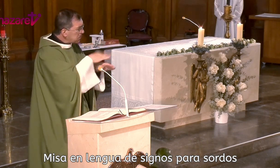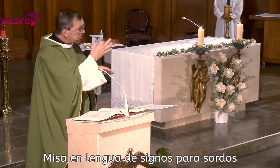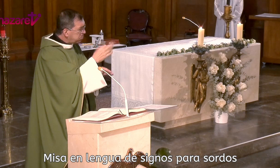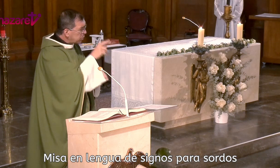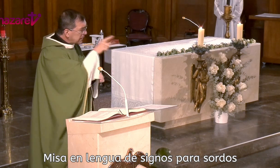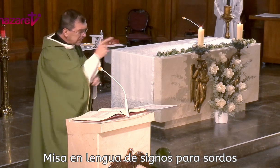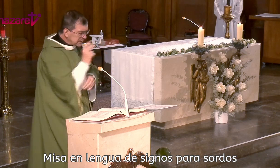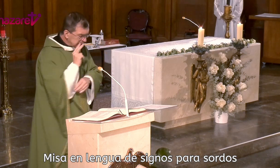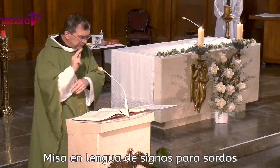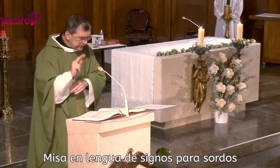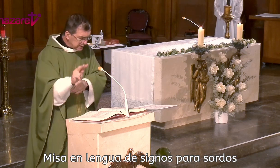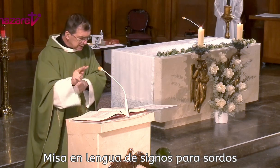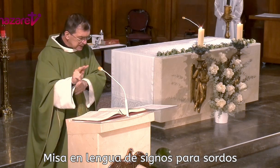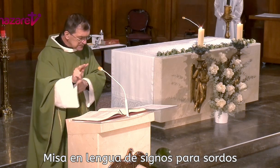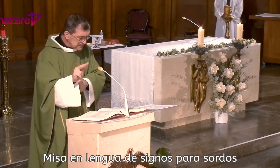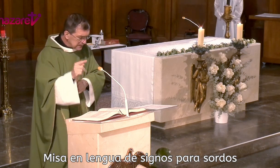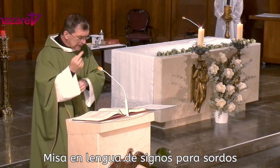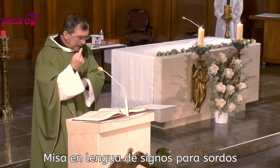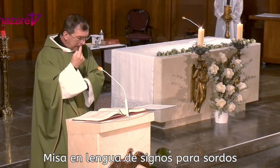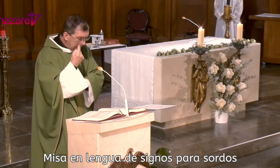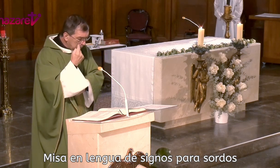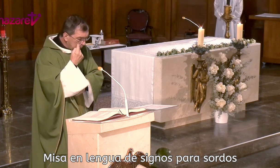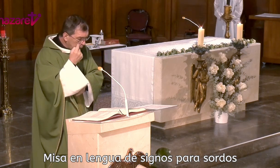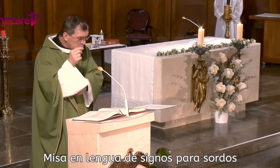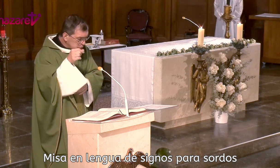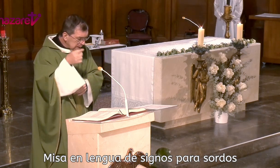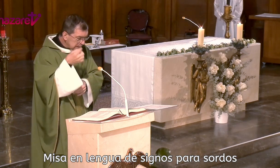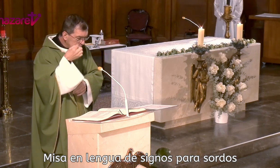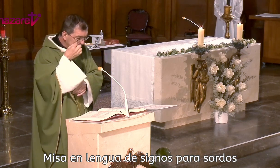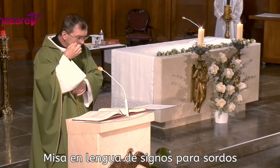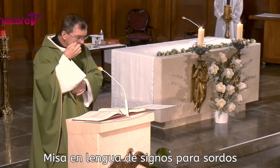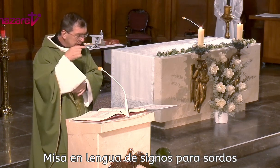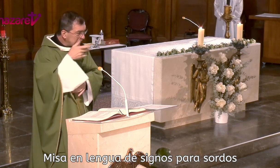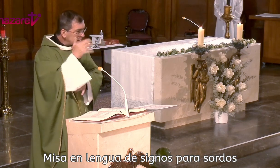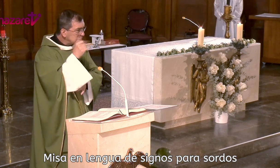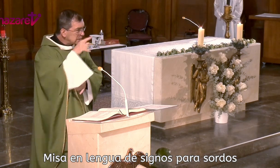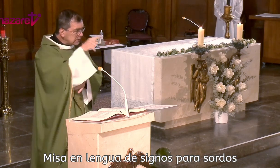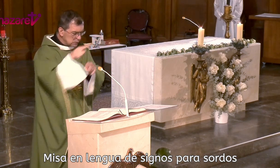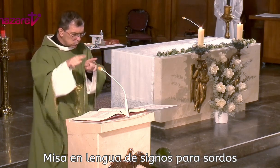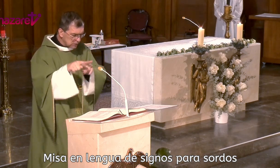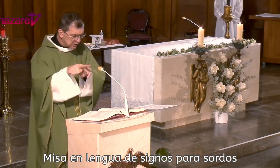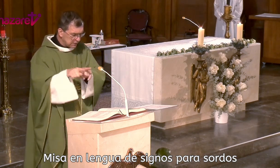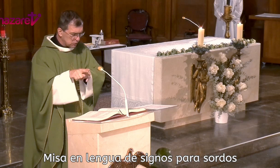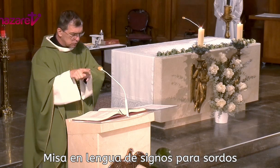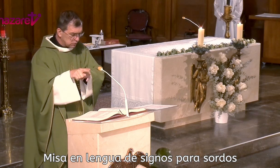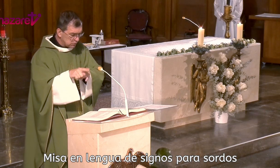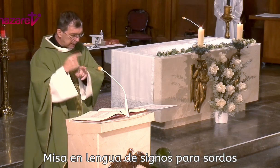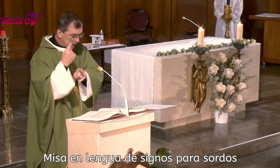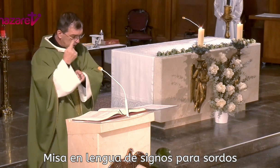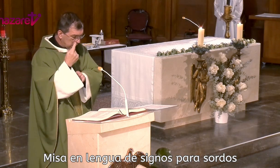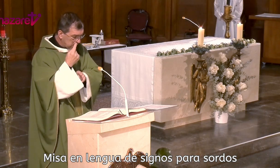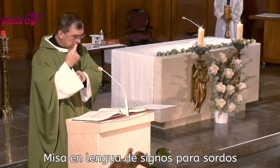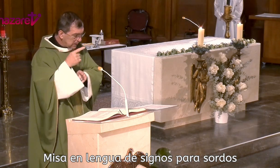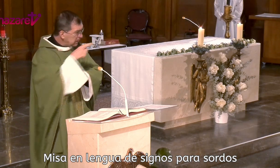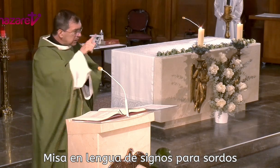¿Por qué te fijas en la mota que tiene tu hermano y